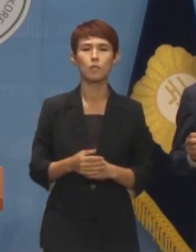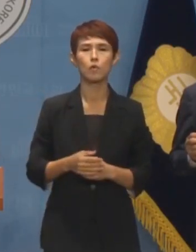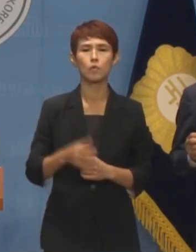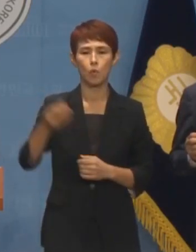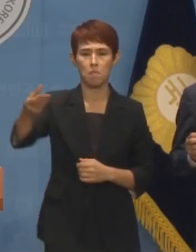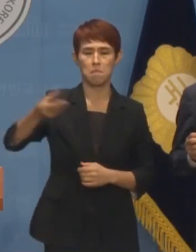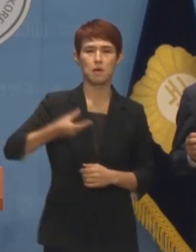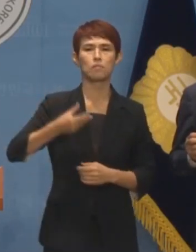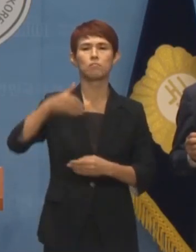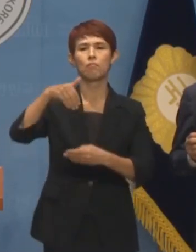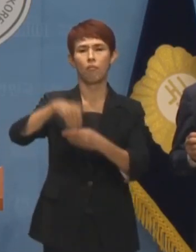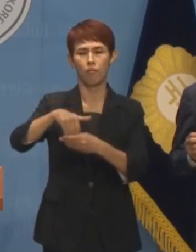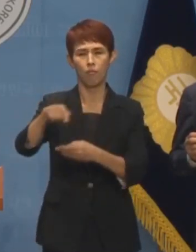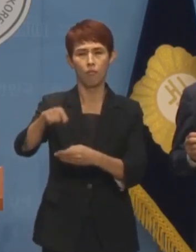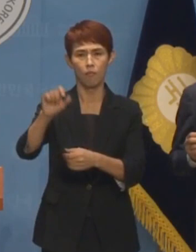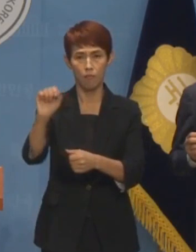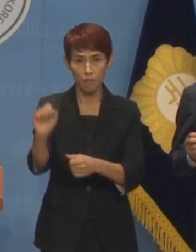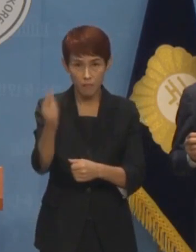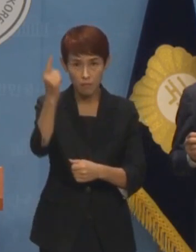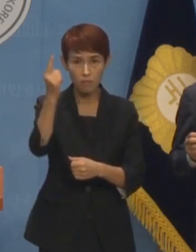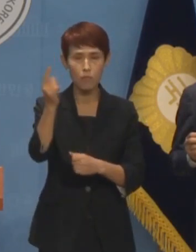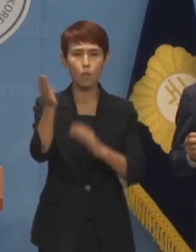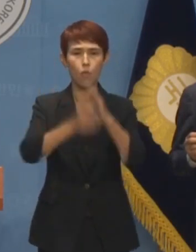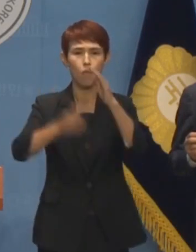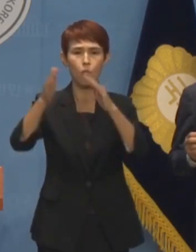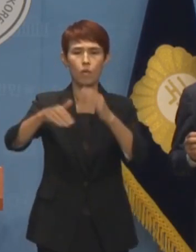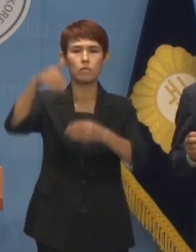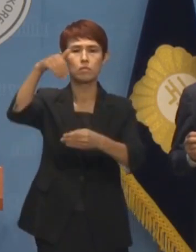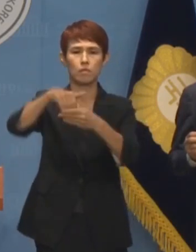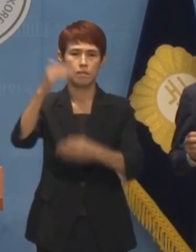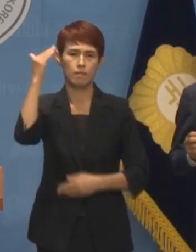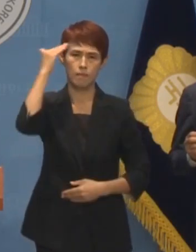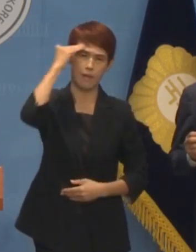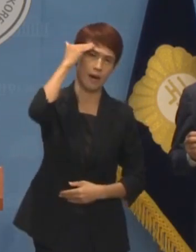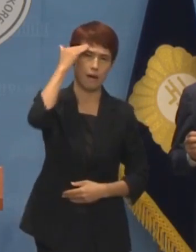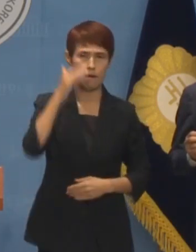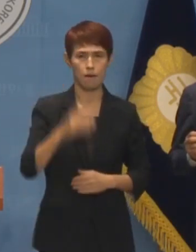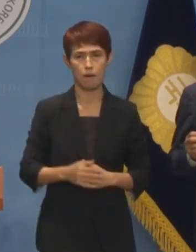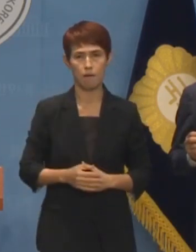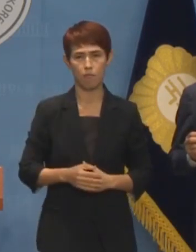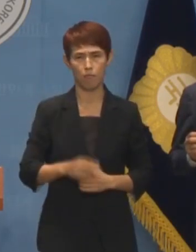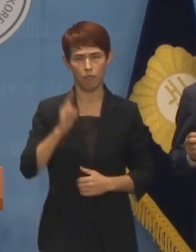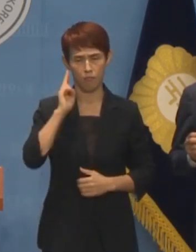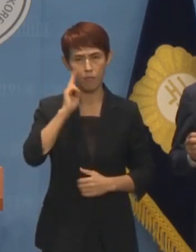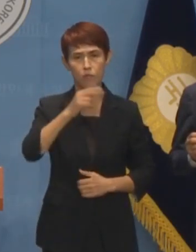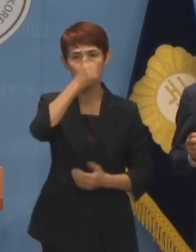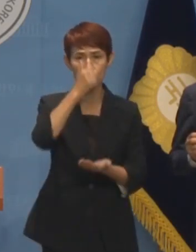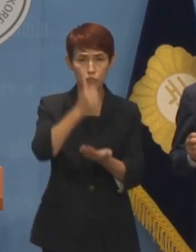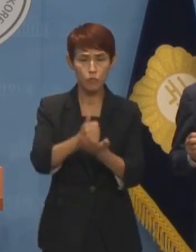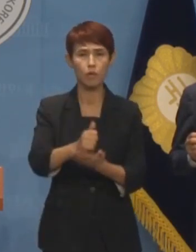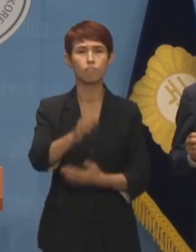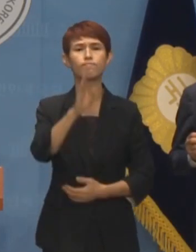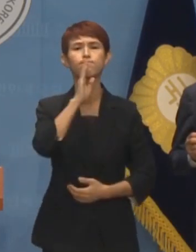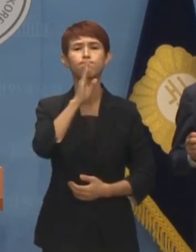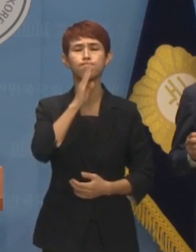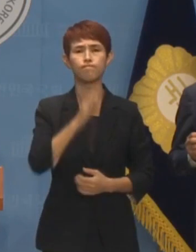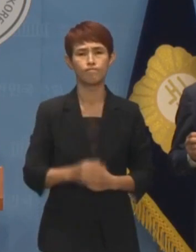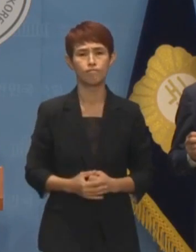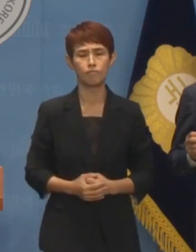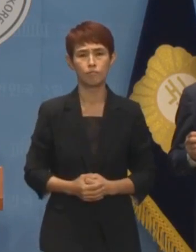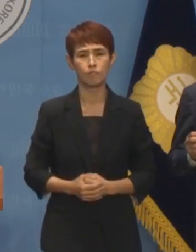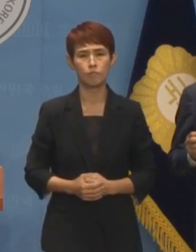조장하여 공정한 선거 실현을 방해하는 중대한 범죄 행위에 해당합니다.